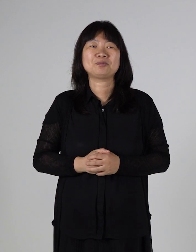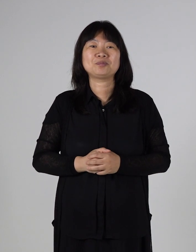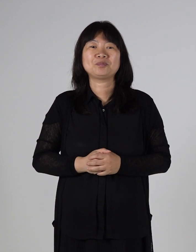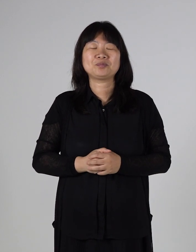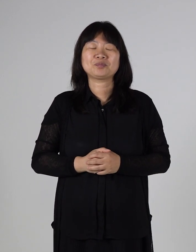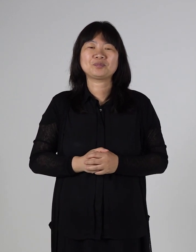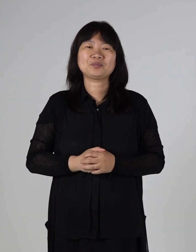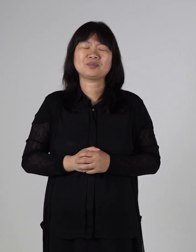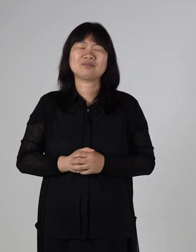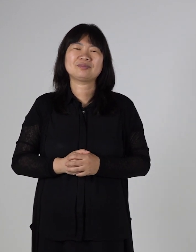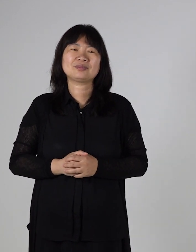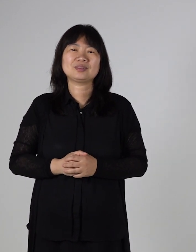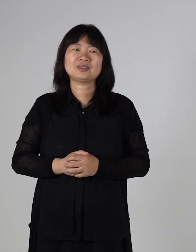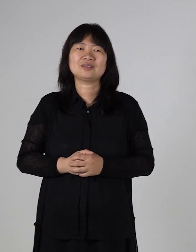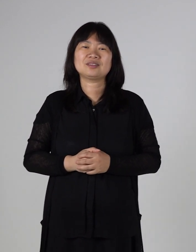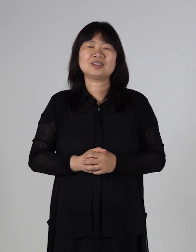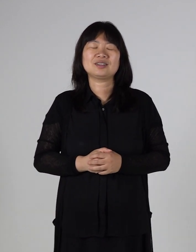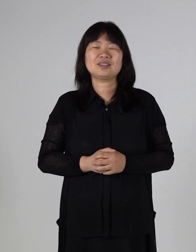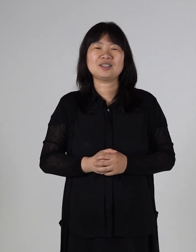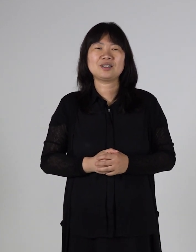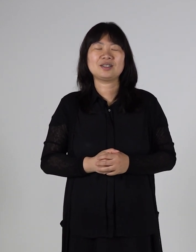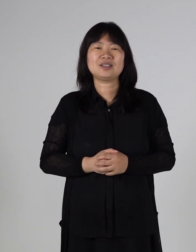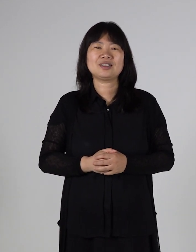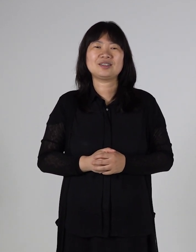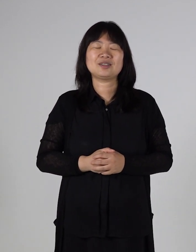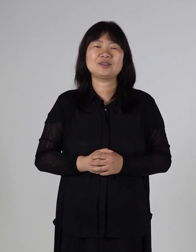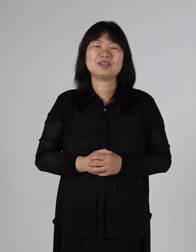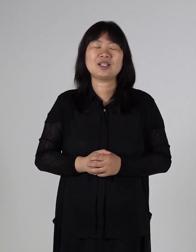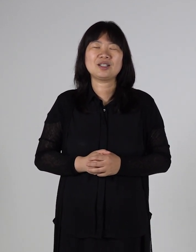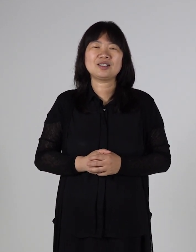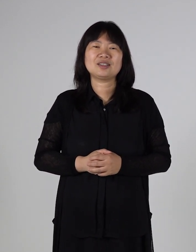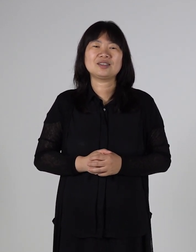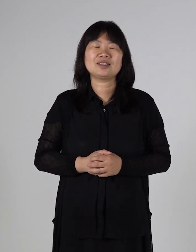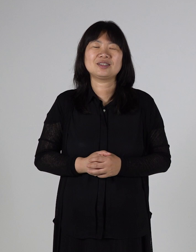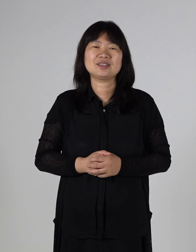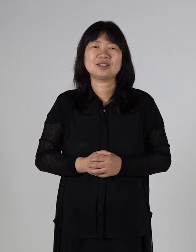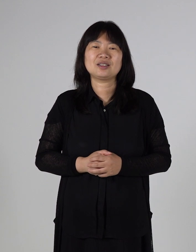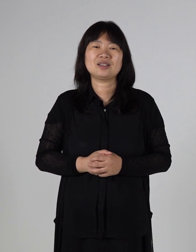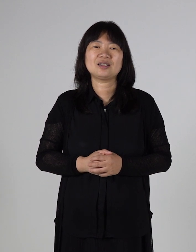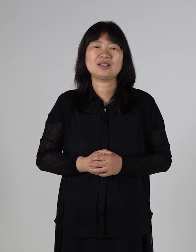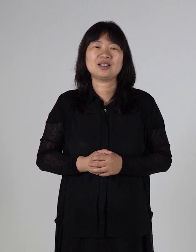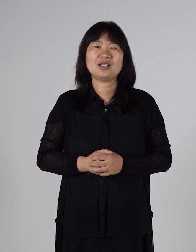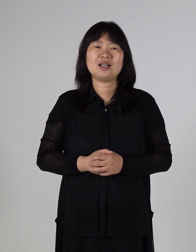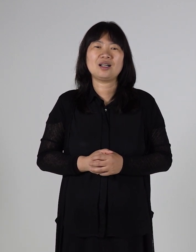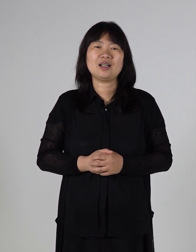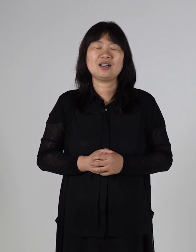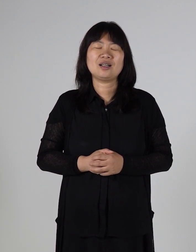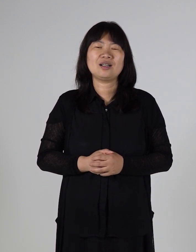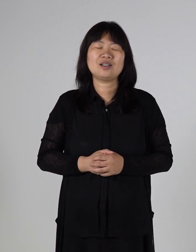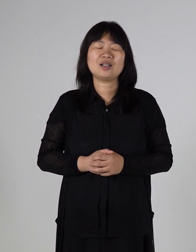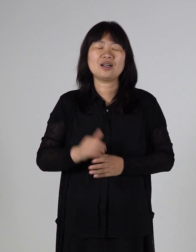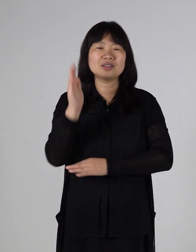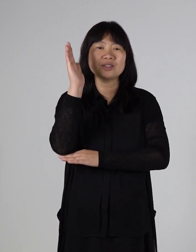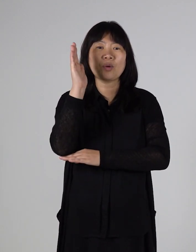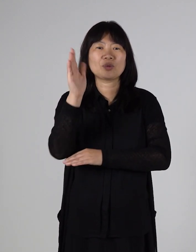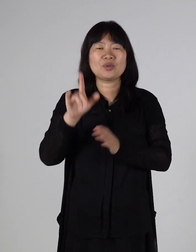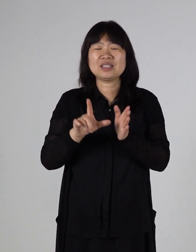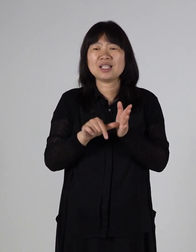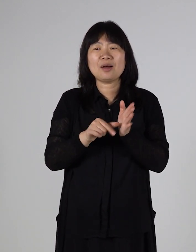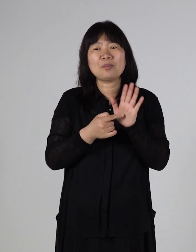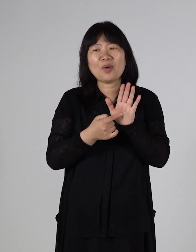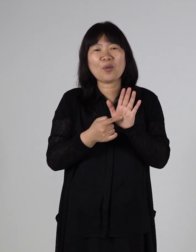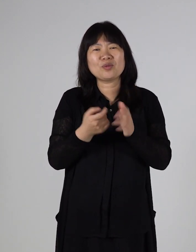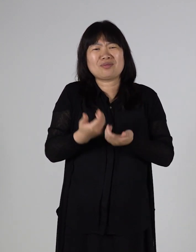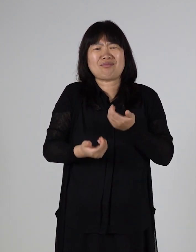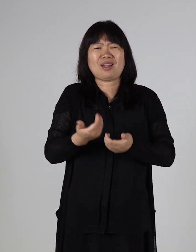개방이 됐다 그래야 되나? 많이 깨우쳐져서 그런 표현을 들 쓰지만, 이게 설교 시간에 할 표현은